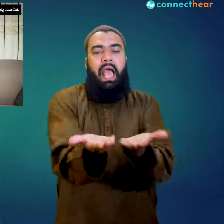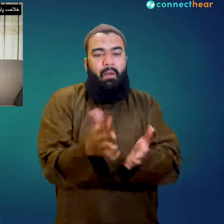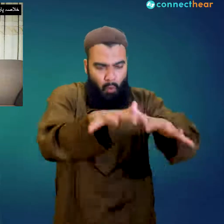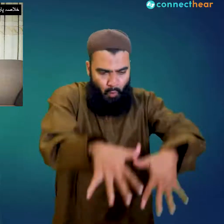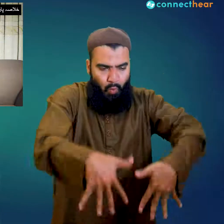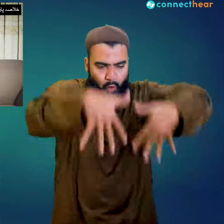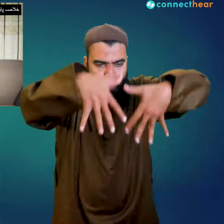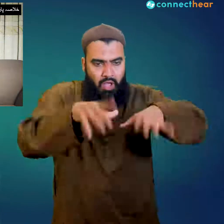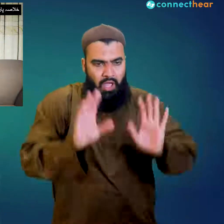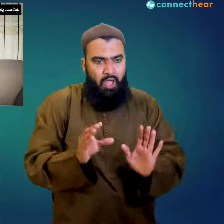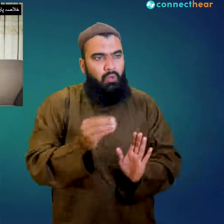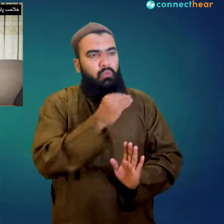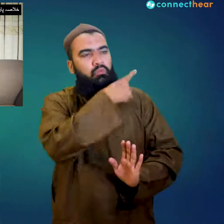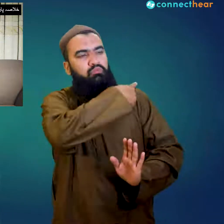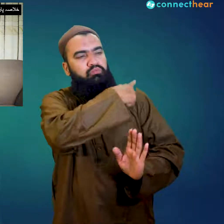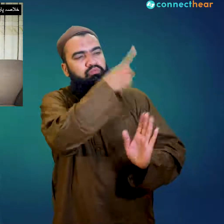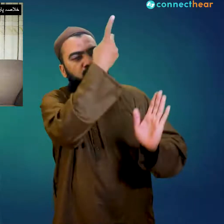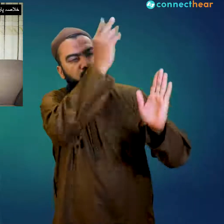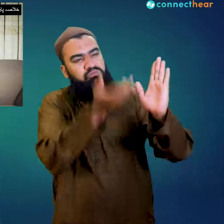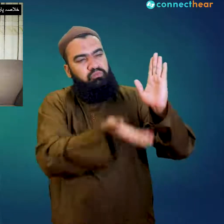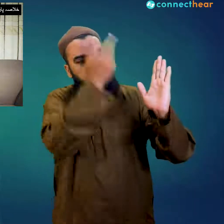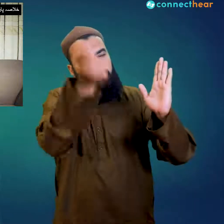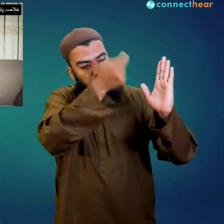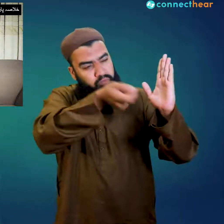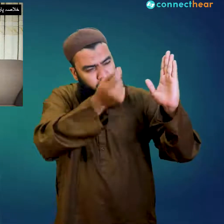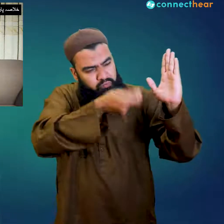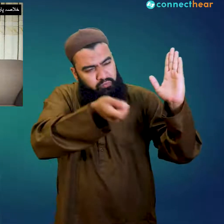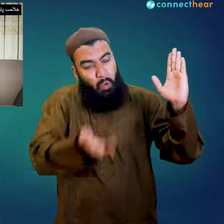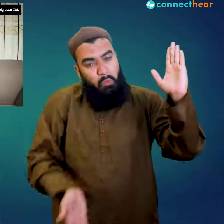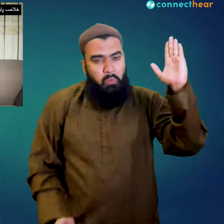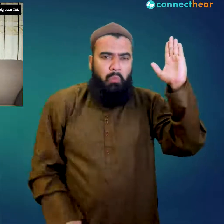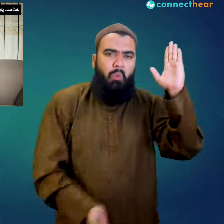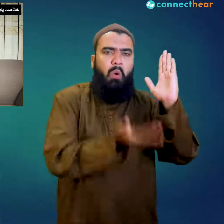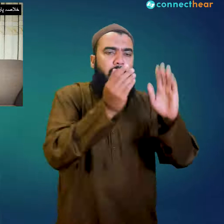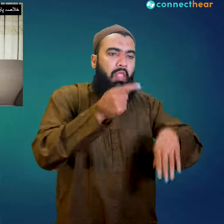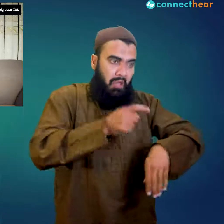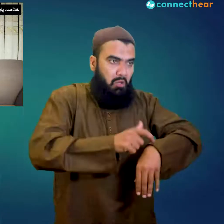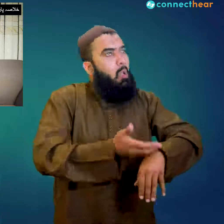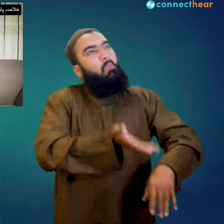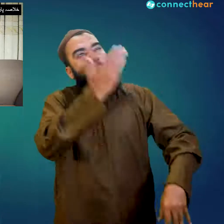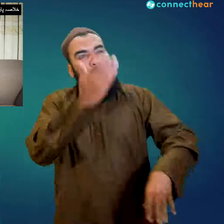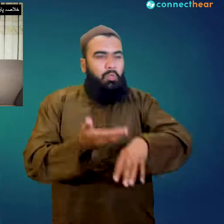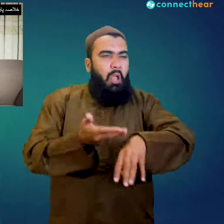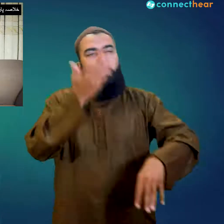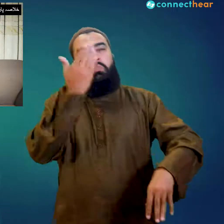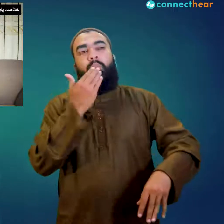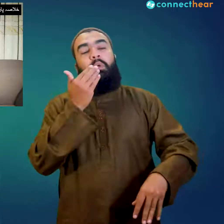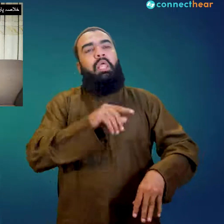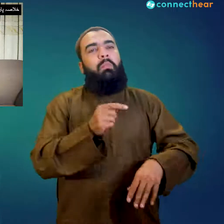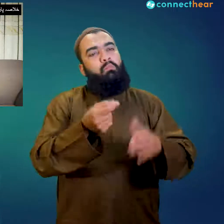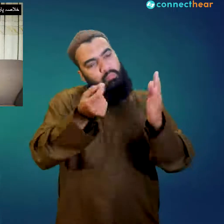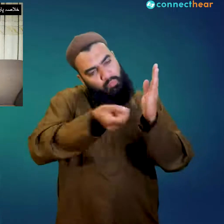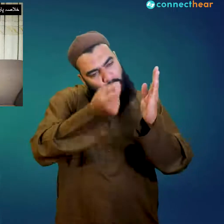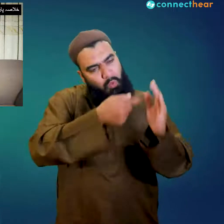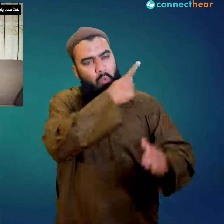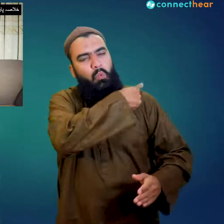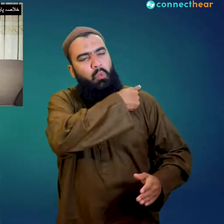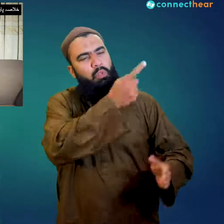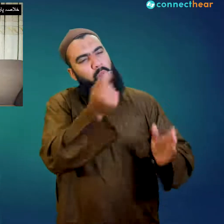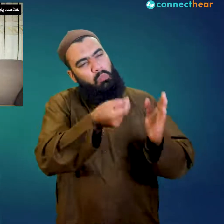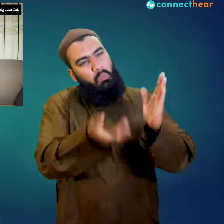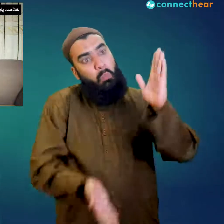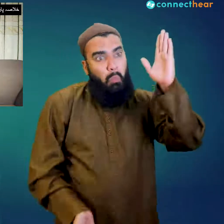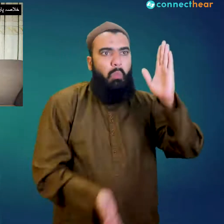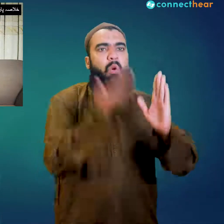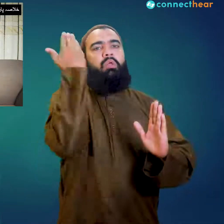یعنی وہ دنیا کے اندر رہتے ہوئے اس مہلت سے اور گناہ کے اندر مبتلا ہوتے جا رہے ہیں، یہاں تک کہ پھر آخرت کی طرف بھی